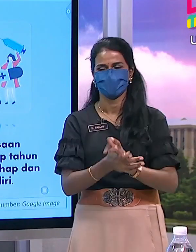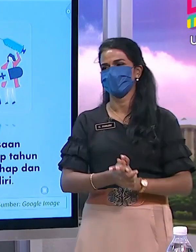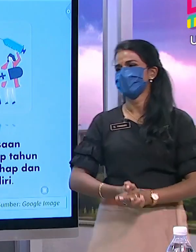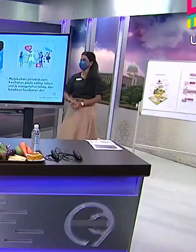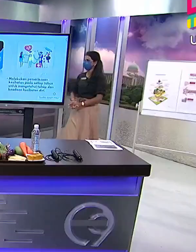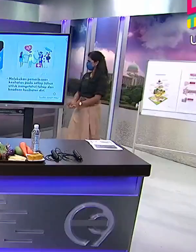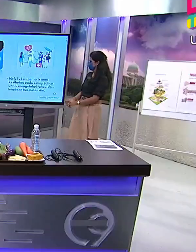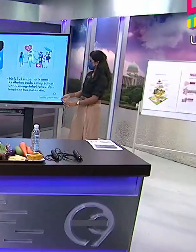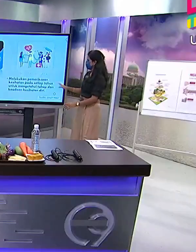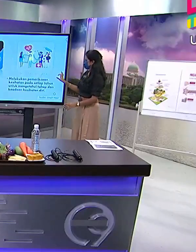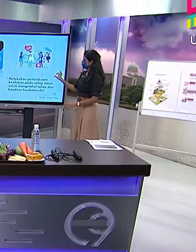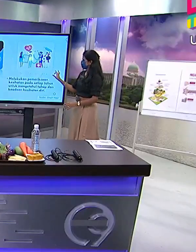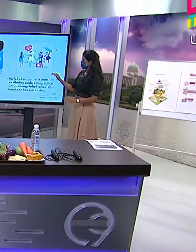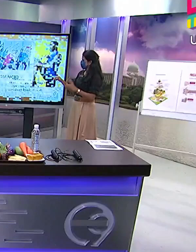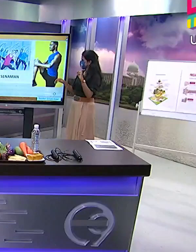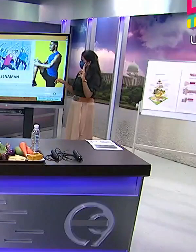Murid-murid. Okey. Yang kedua,